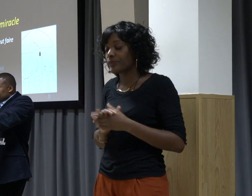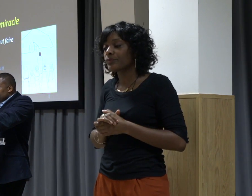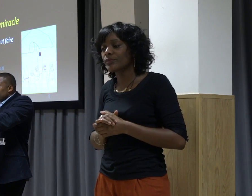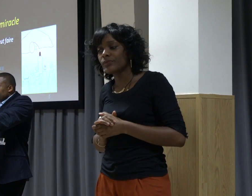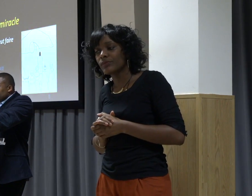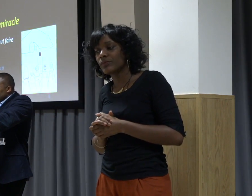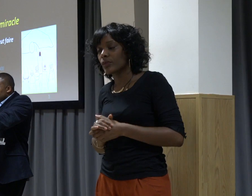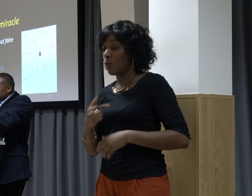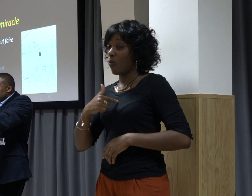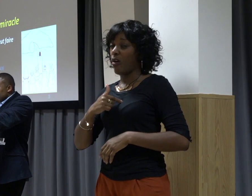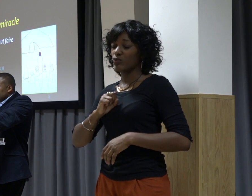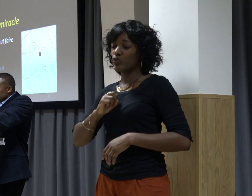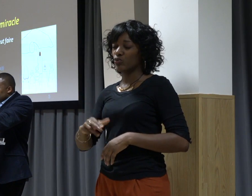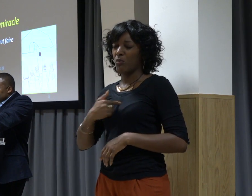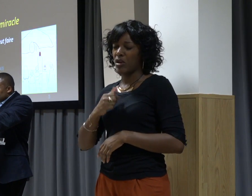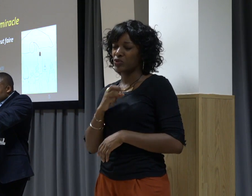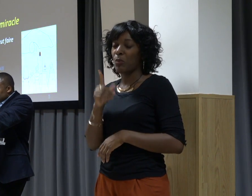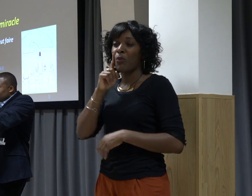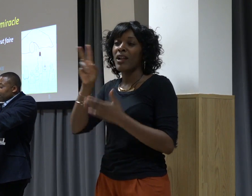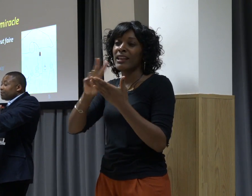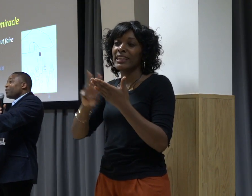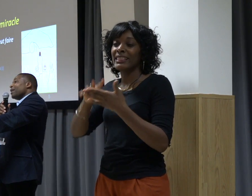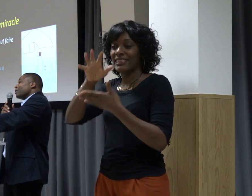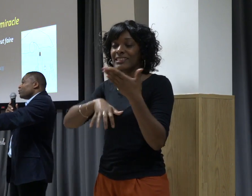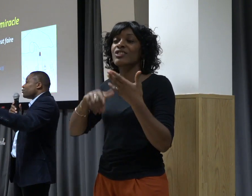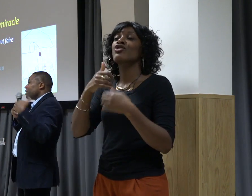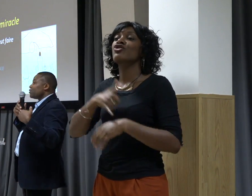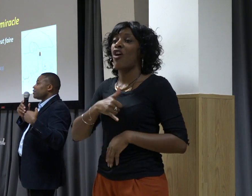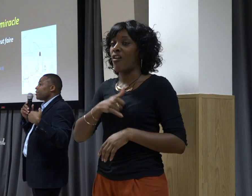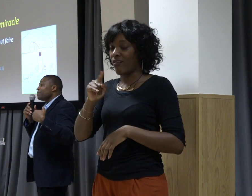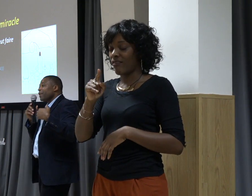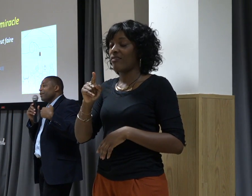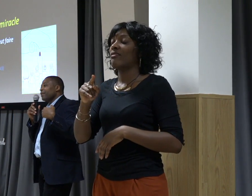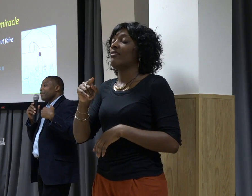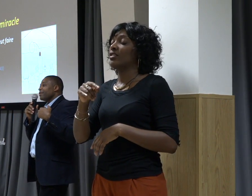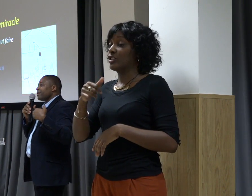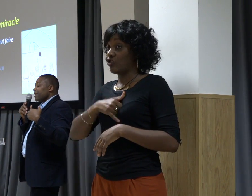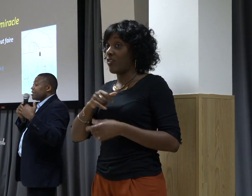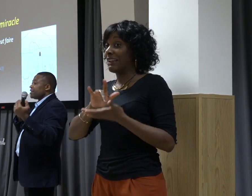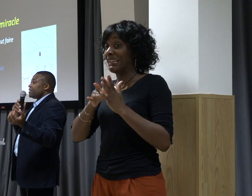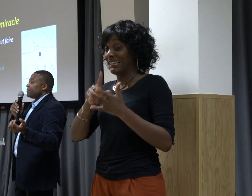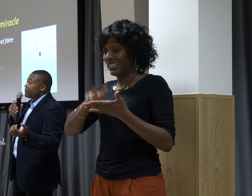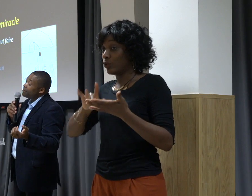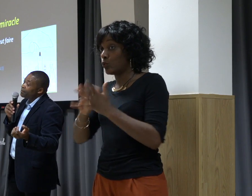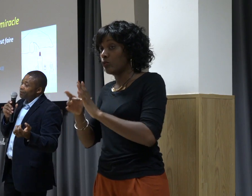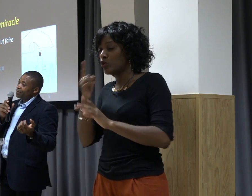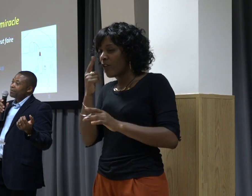Et je reste persuadé, puisque si vous lisez ce texte de Jean, la suite de ce texte de Jean est